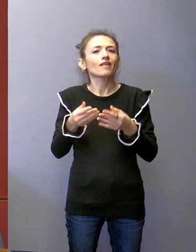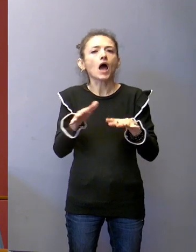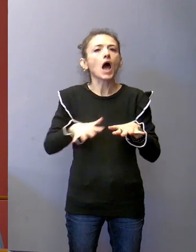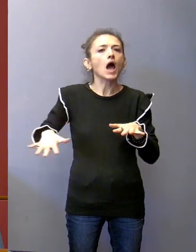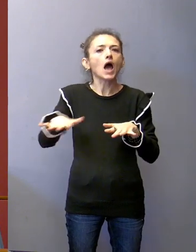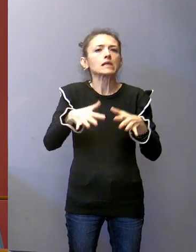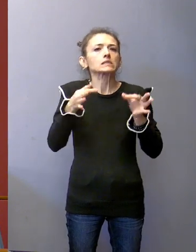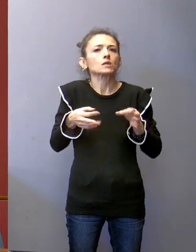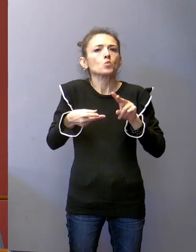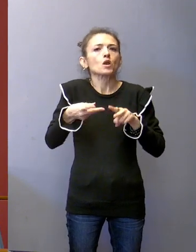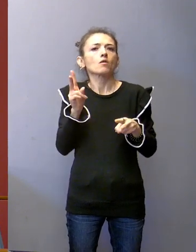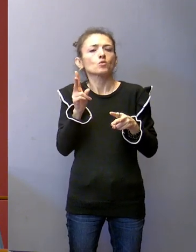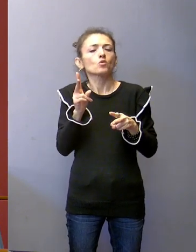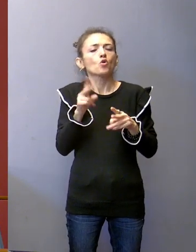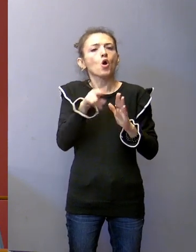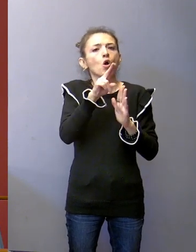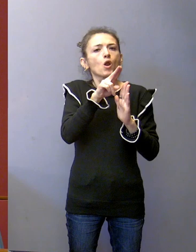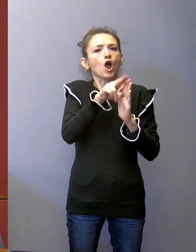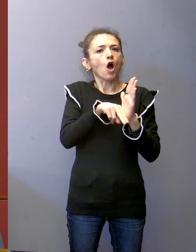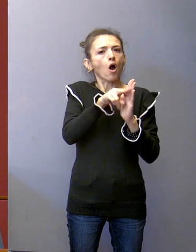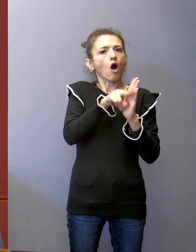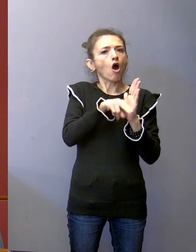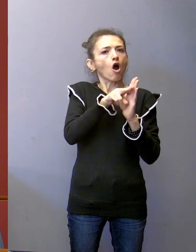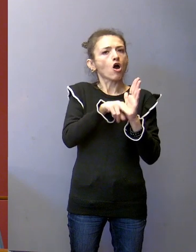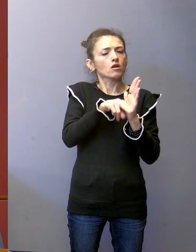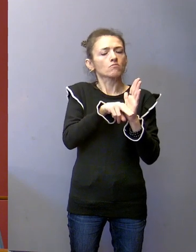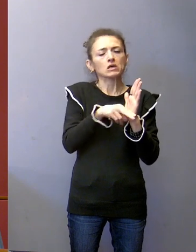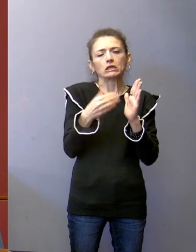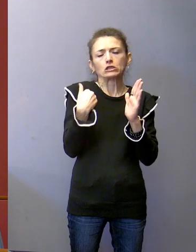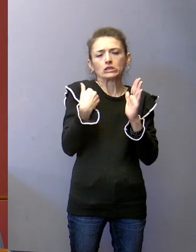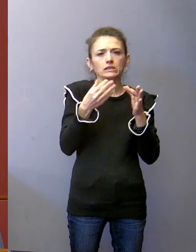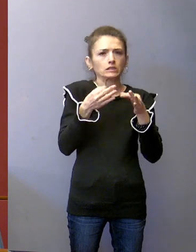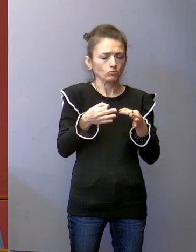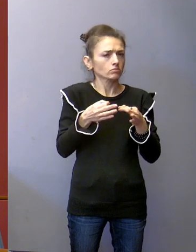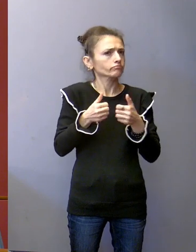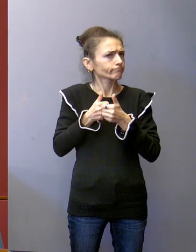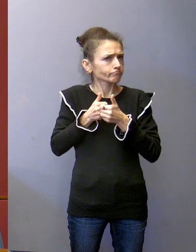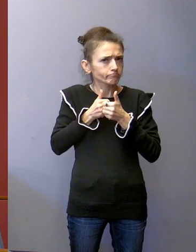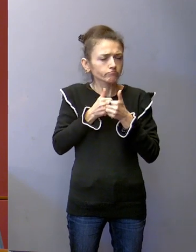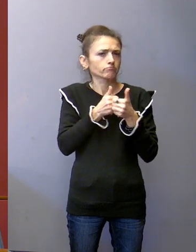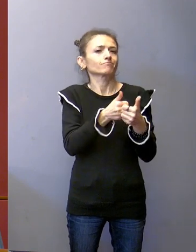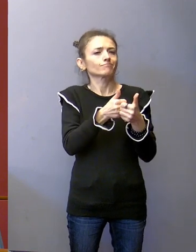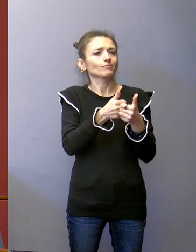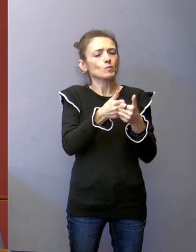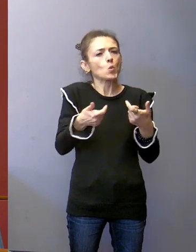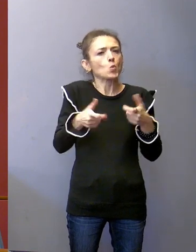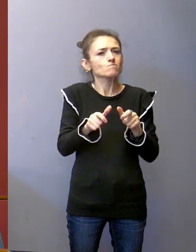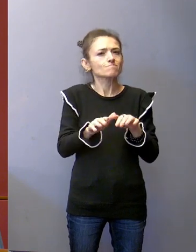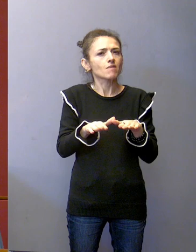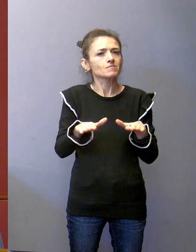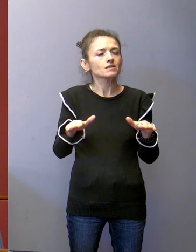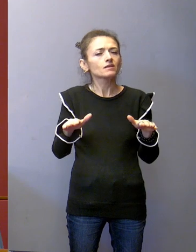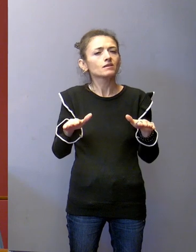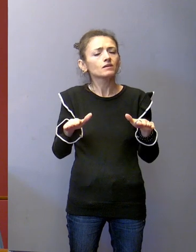aggiornata a quelle che sono le normative le norme più recenti circa la sicurezza dei bambini infatti